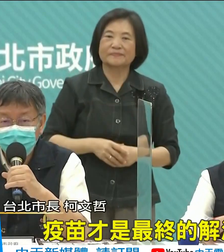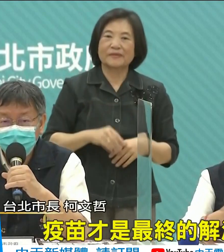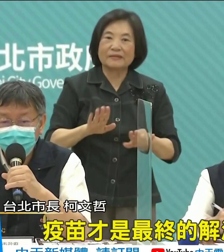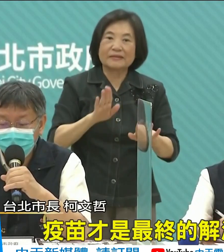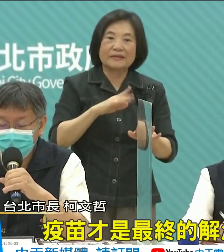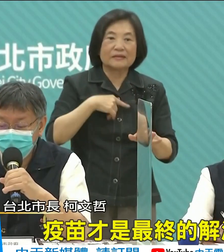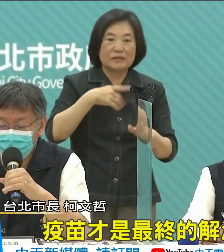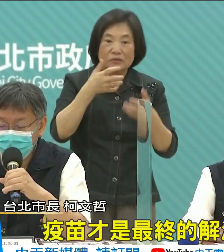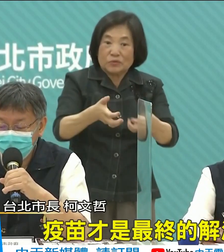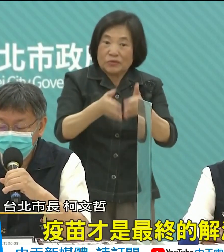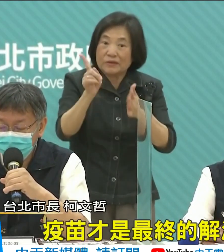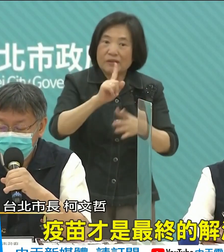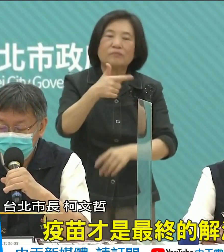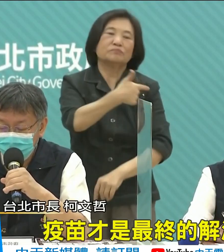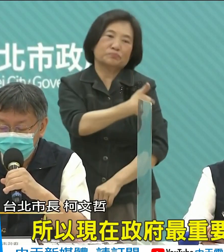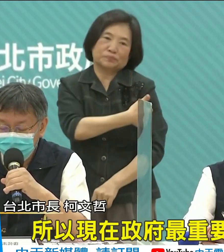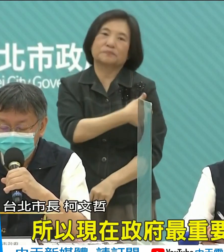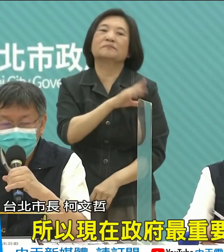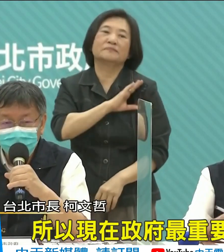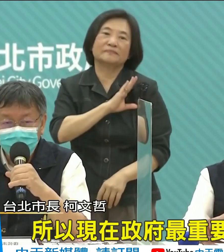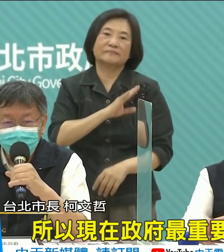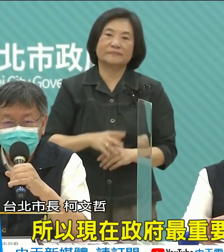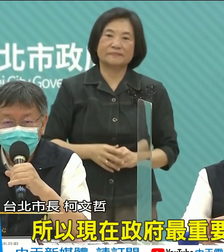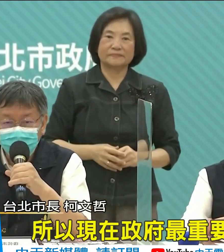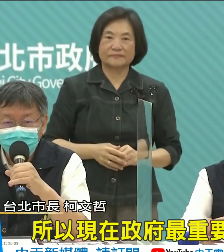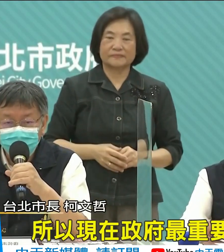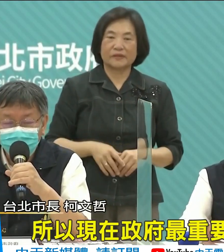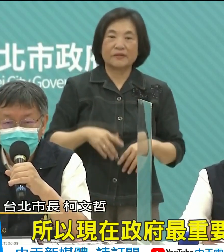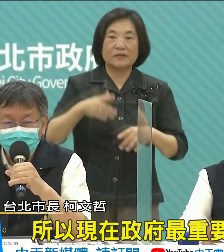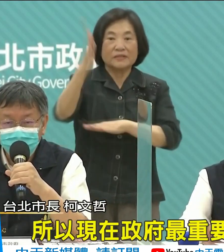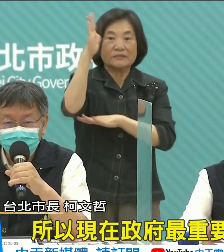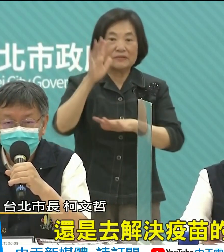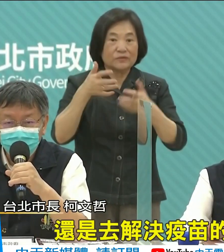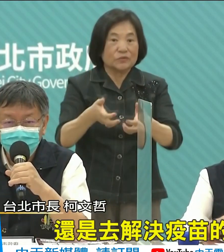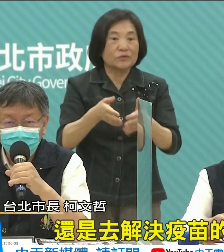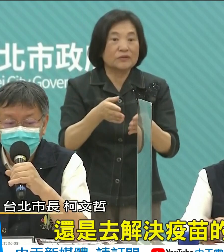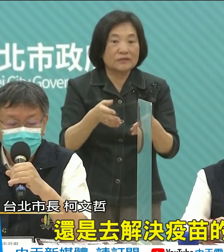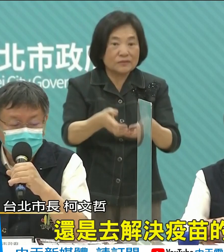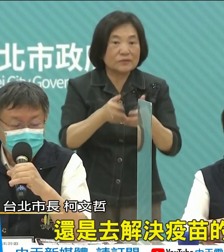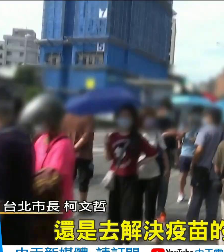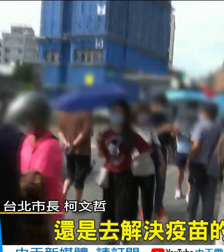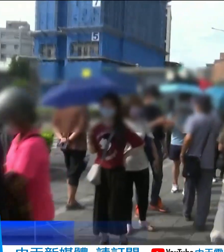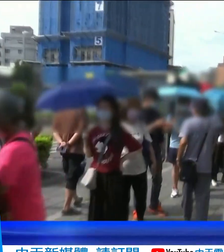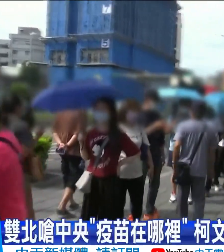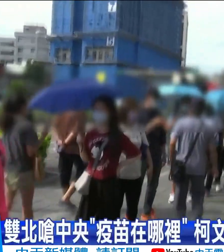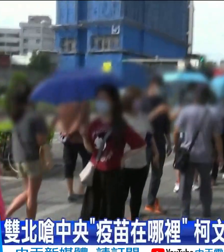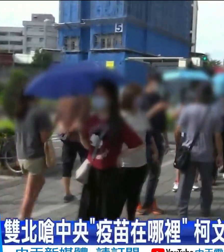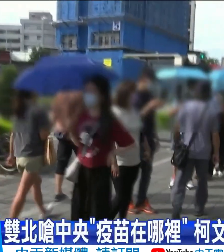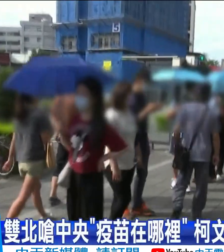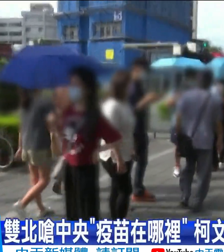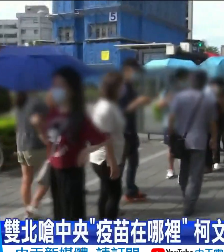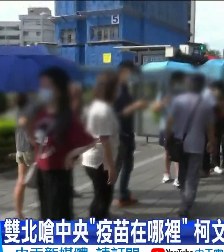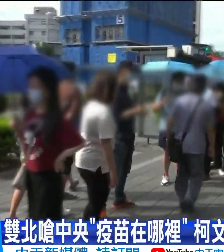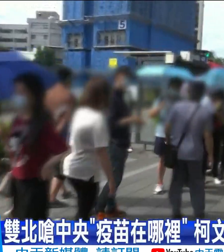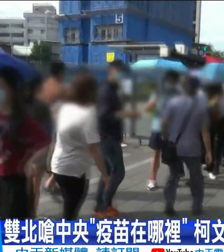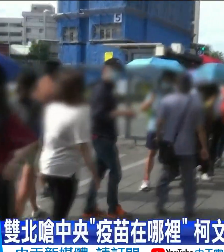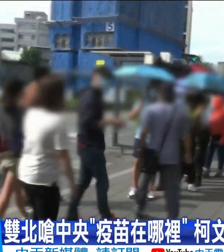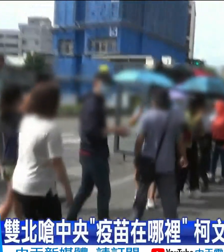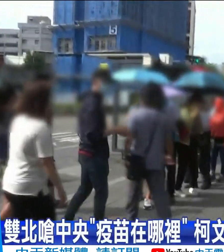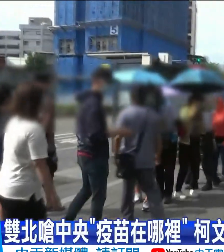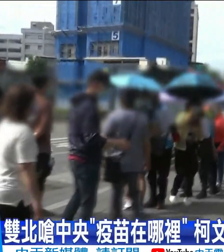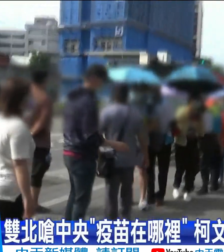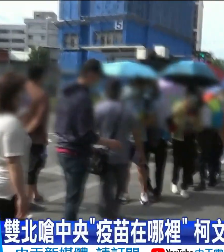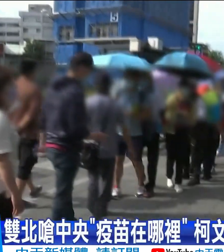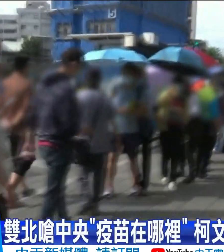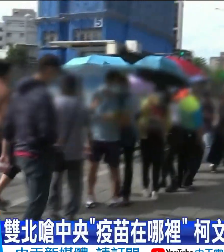苗才是最终的解决办法。所以我认为现在政府最重要的工作还是去解决疫苗的问题。 双北疫情红色警戒，柯文哲、侯